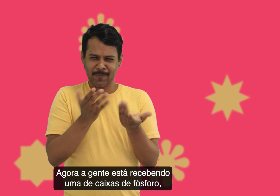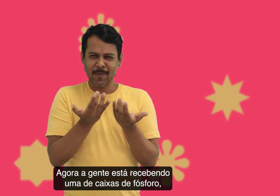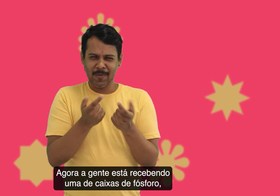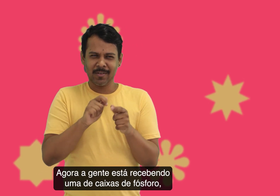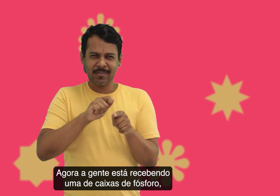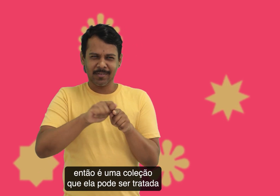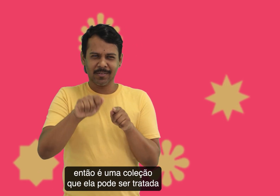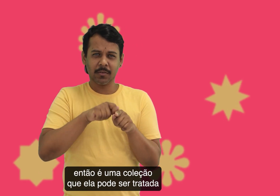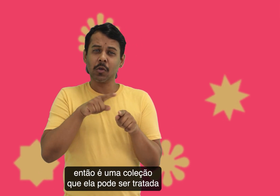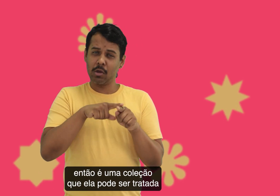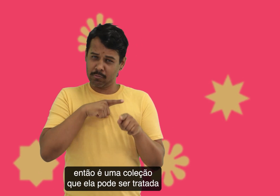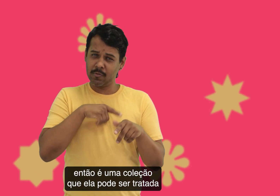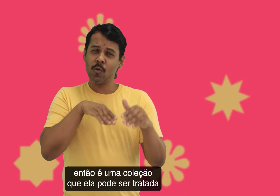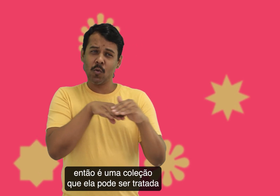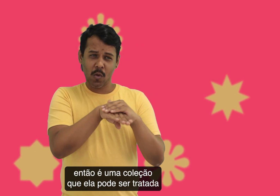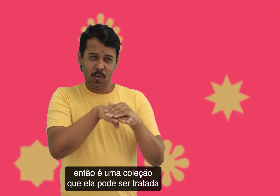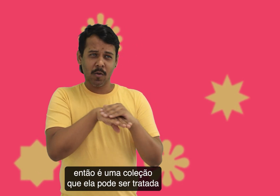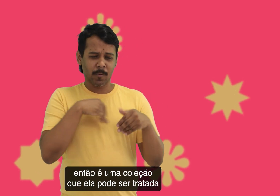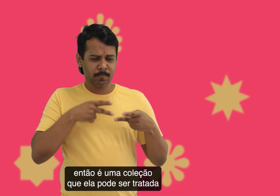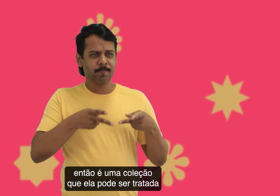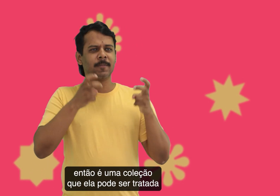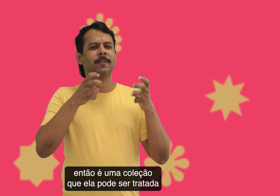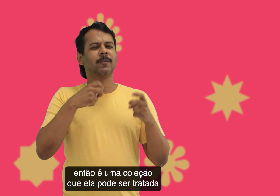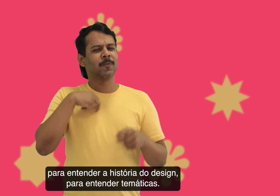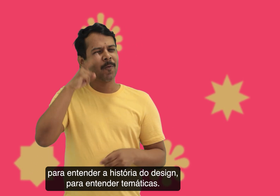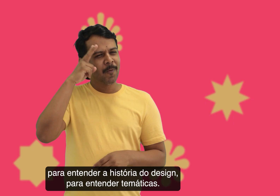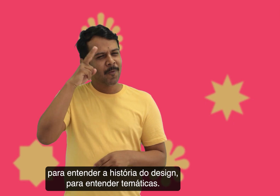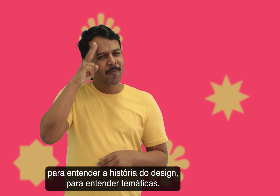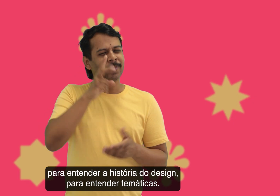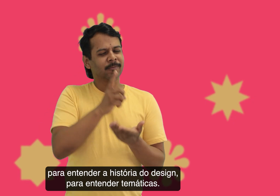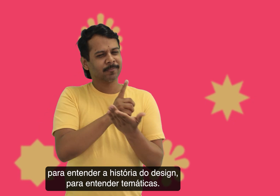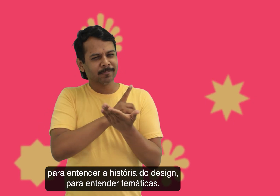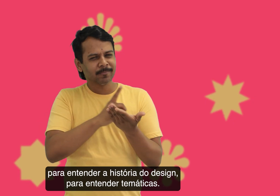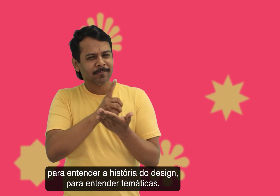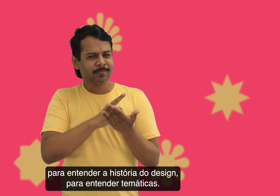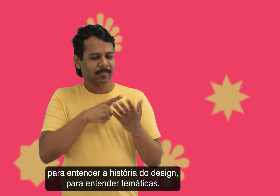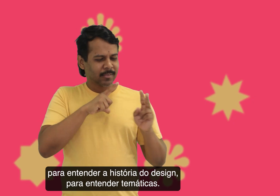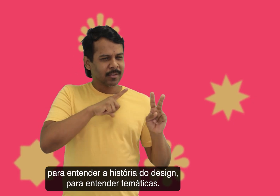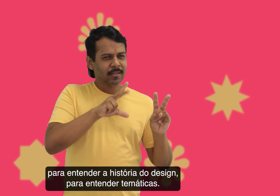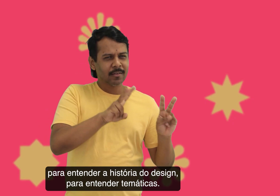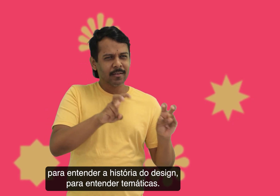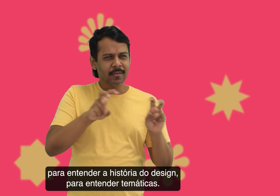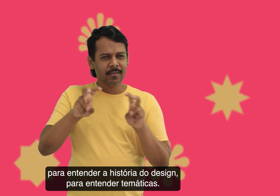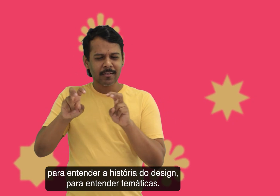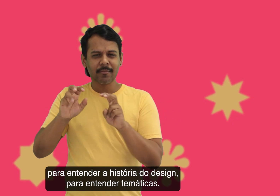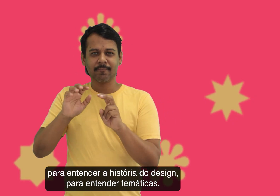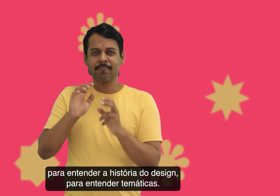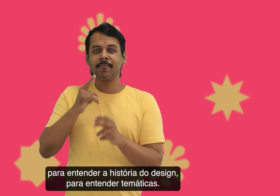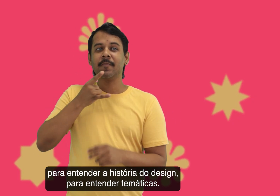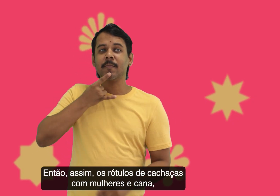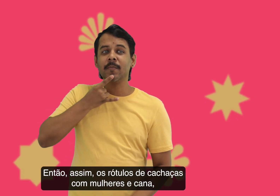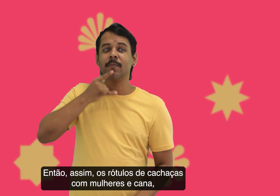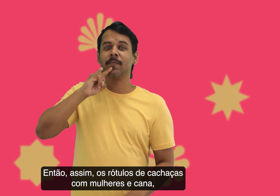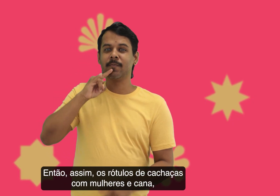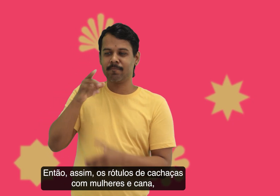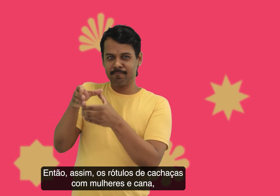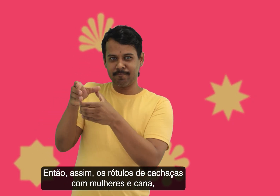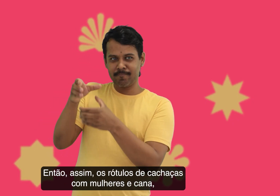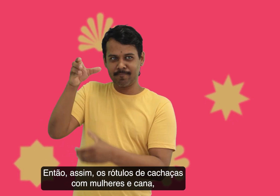de fósforo. Então, é uma coleção que ela pode ser tratada para entender a história do design, para entender temáticas. Então, assim, os rótulos